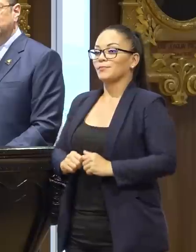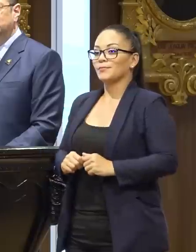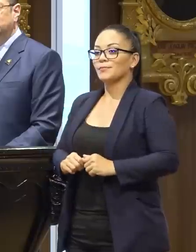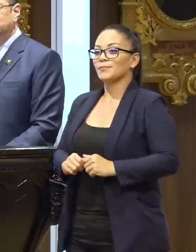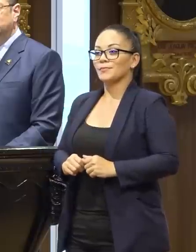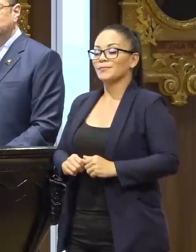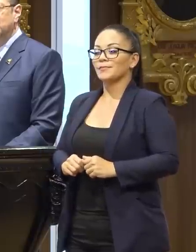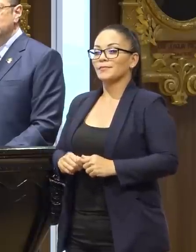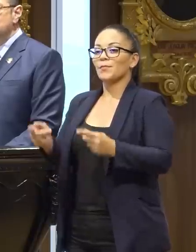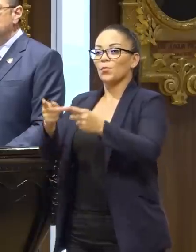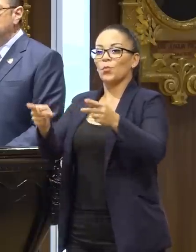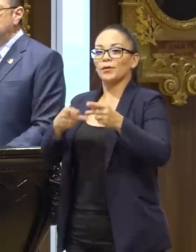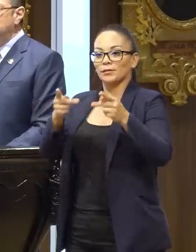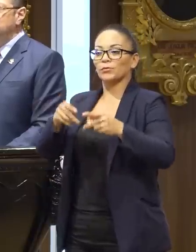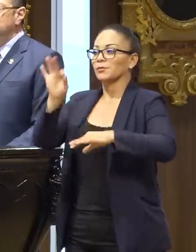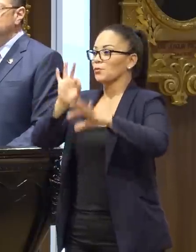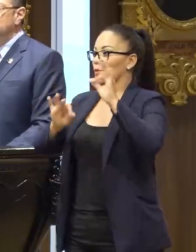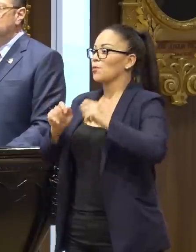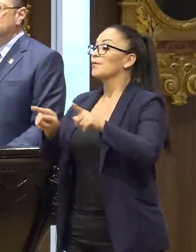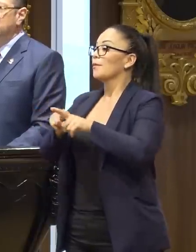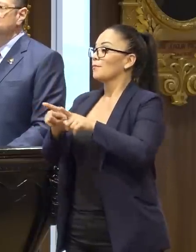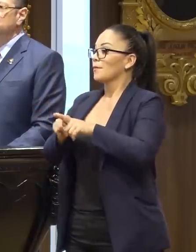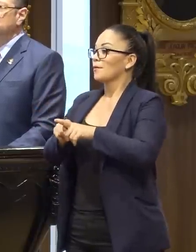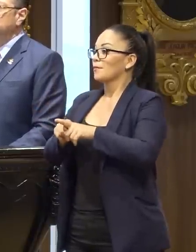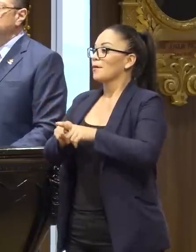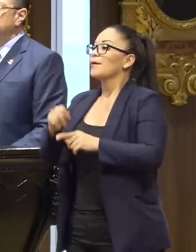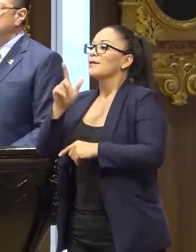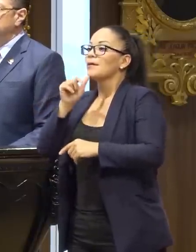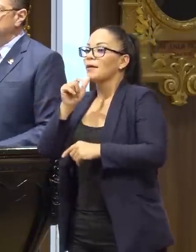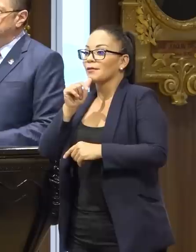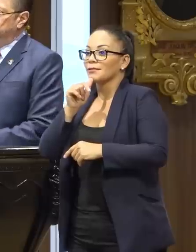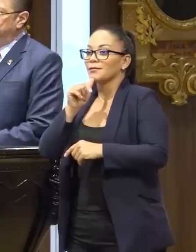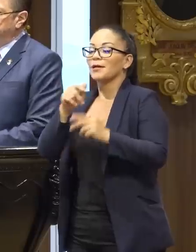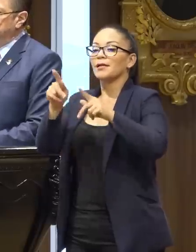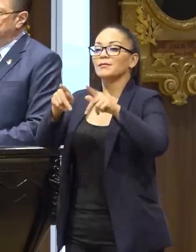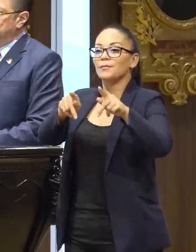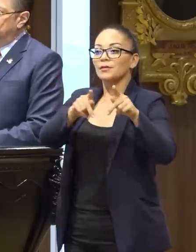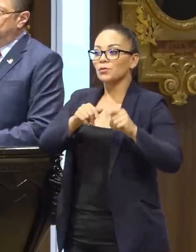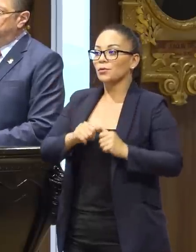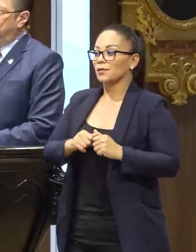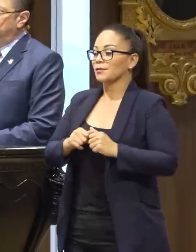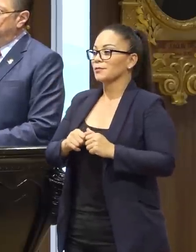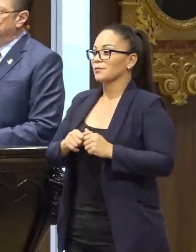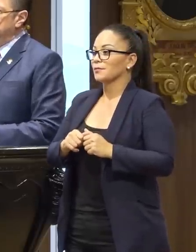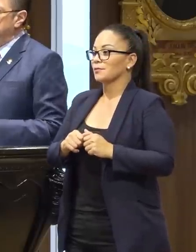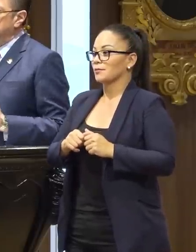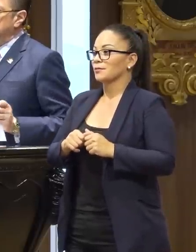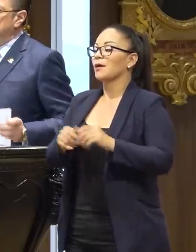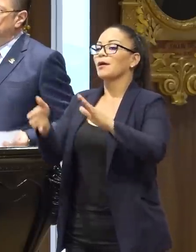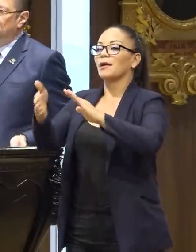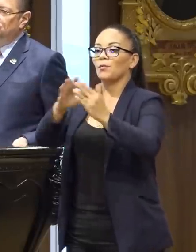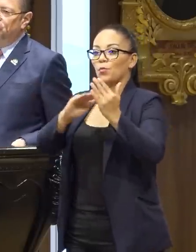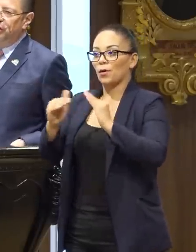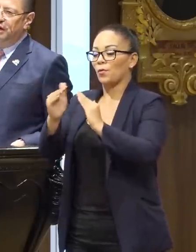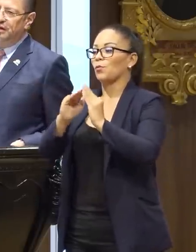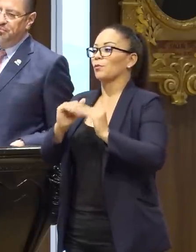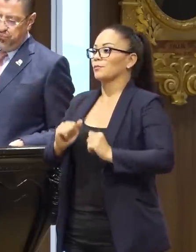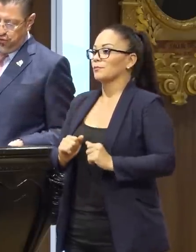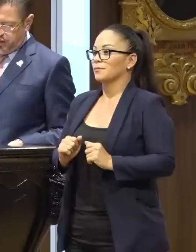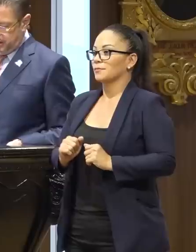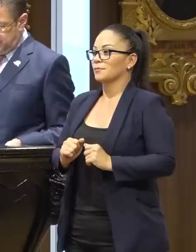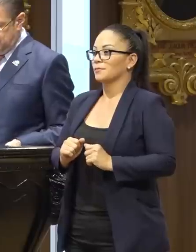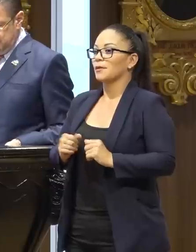posiciones electas, y a quienes, aquellos que eligieron el pueblo,